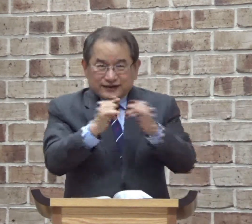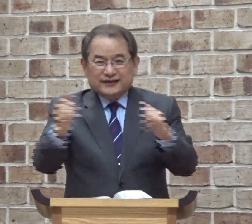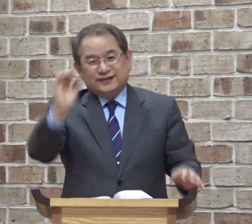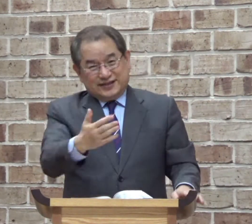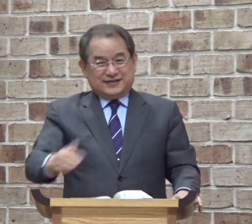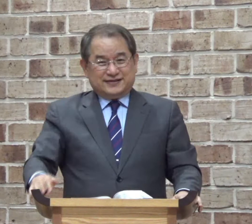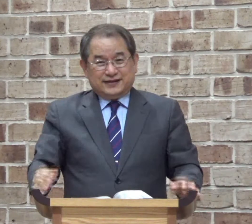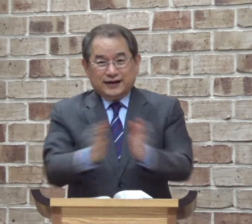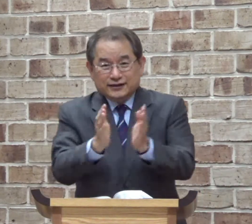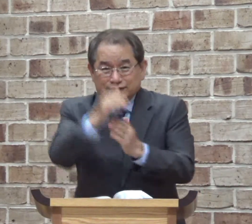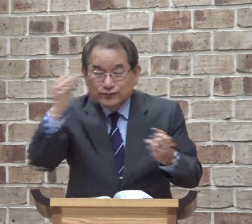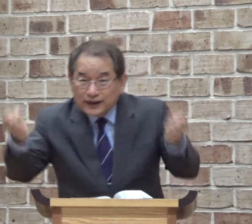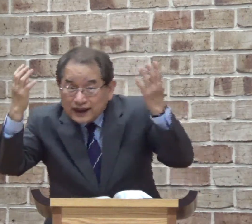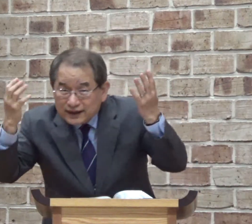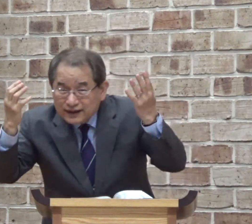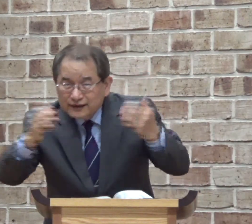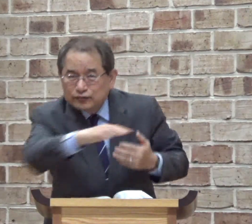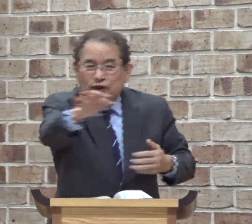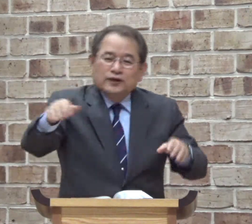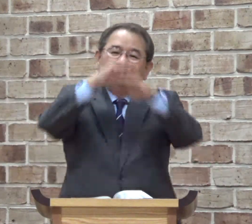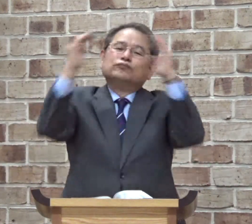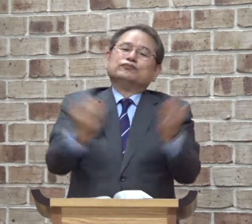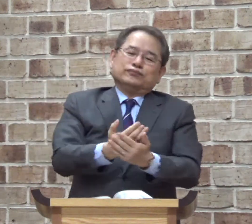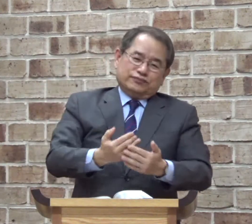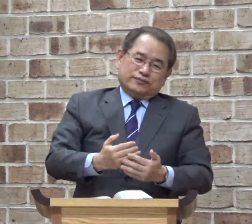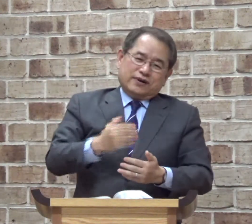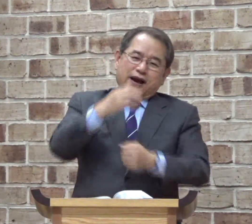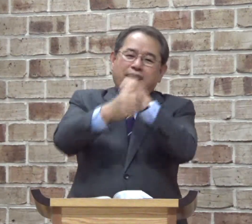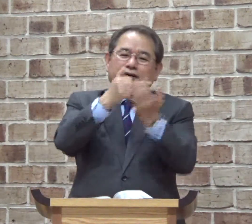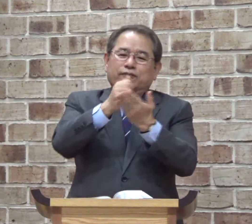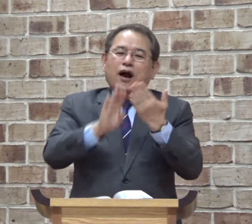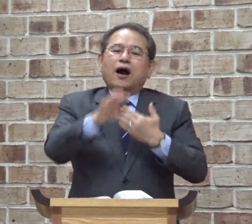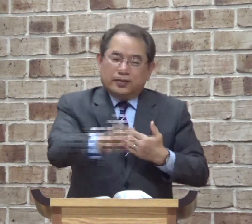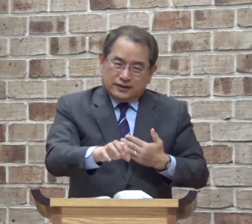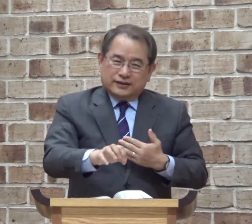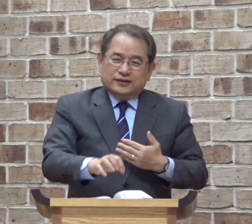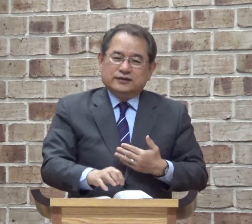우리도 하나님 앞에 겸손한 사람이 되어야 합니다.